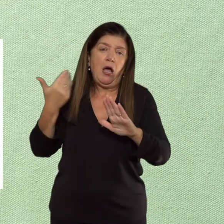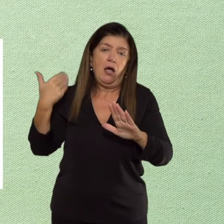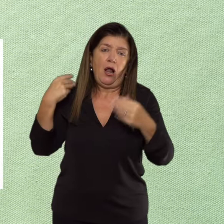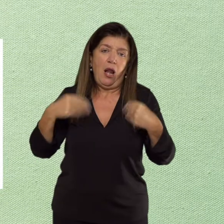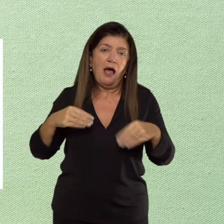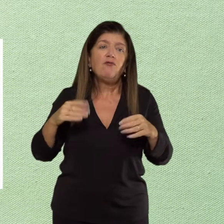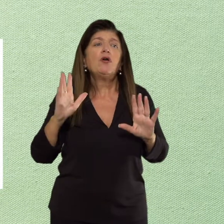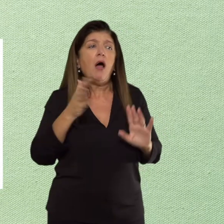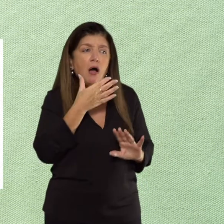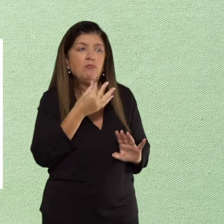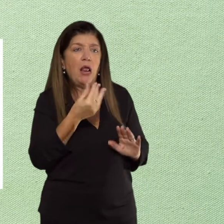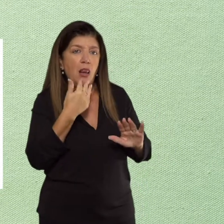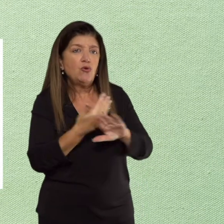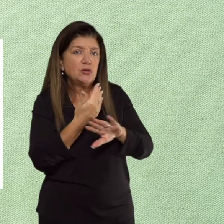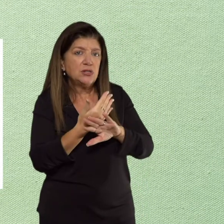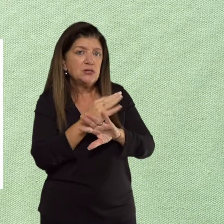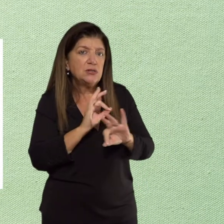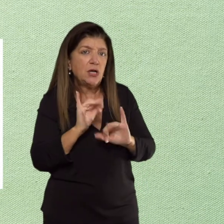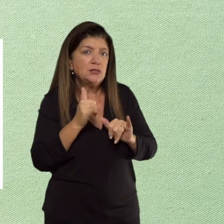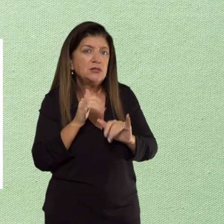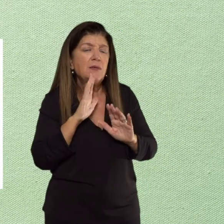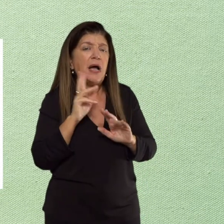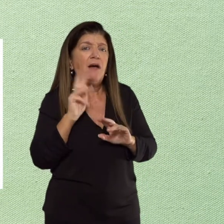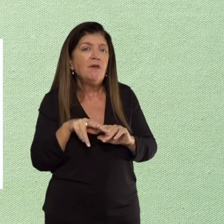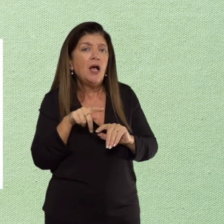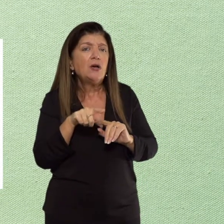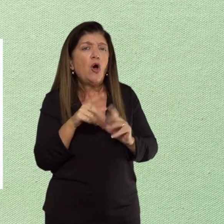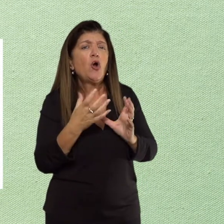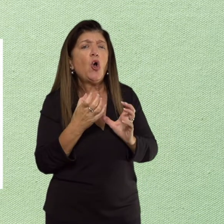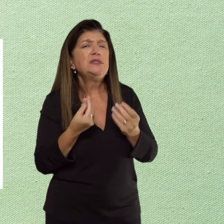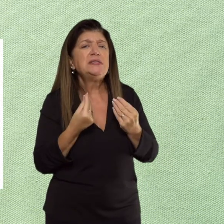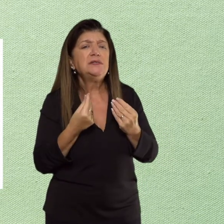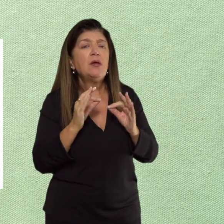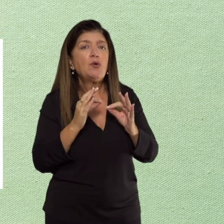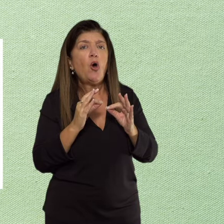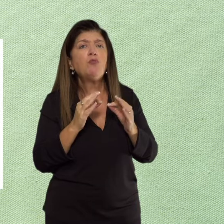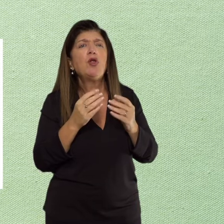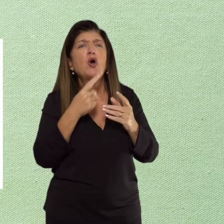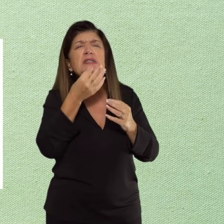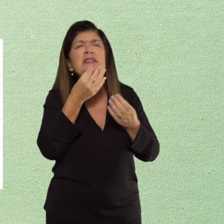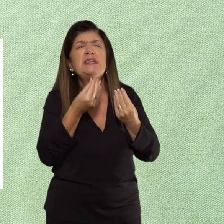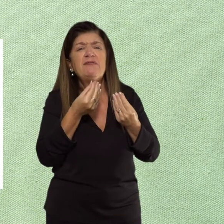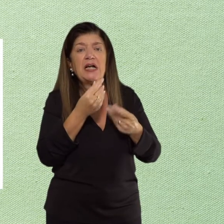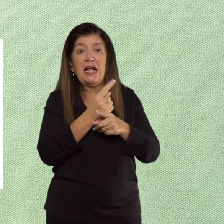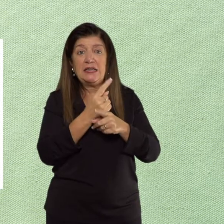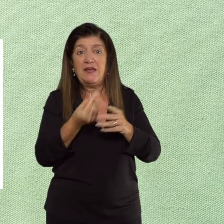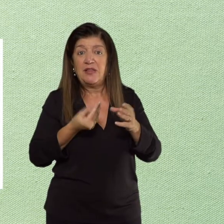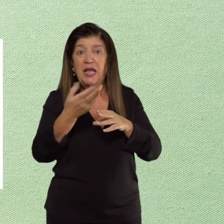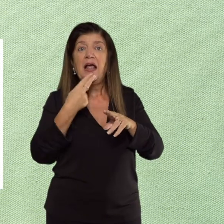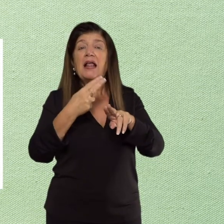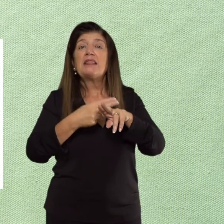vedremo. questa è un'ottima notizia. Che fondamentalmente consiste nell'avere una tessera utilizzabile per tutti